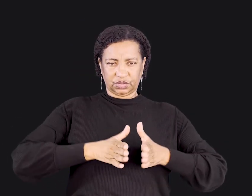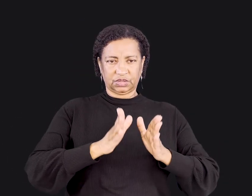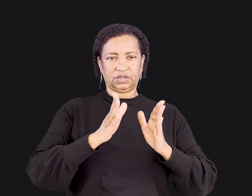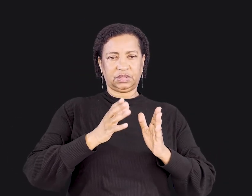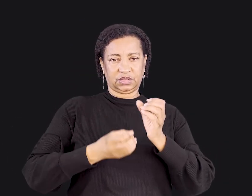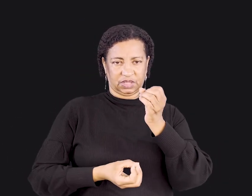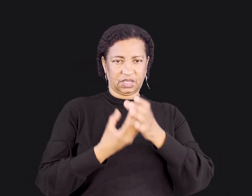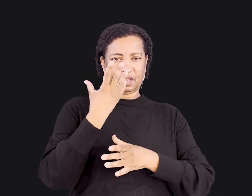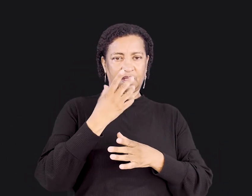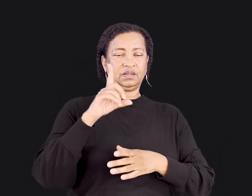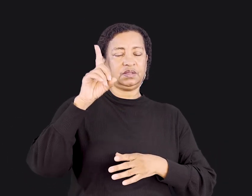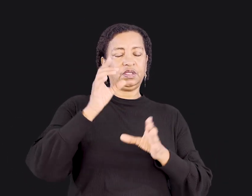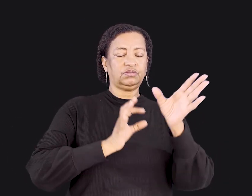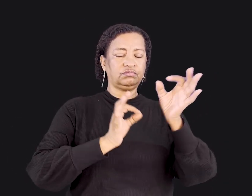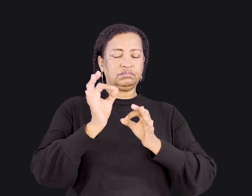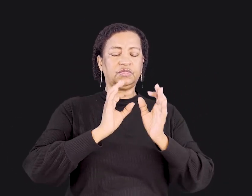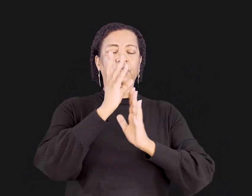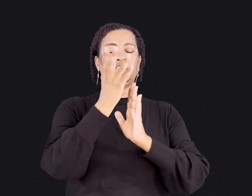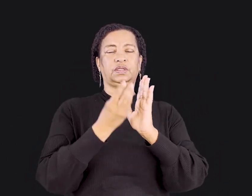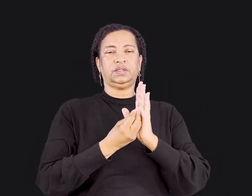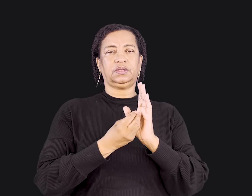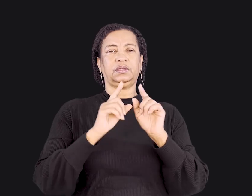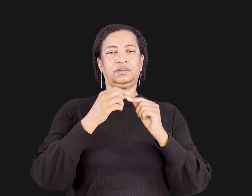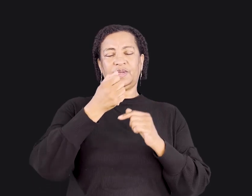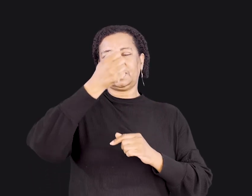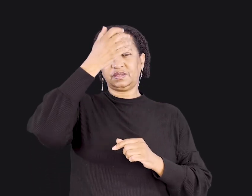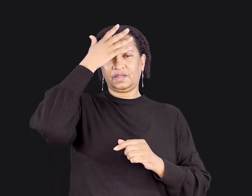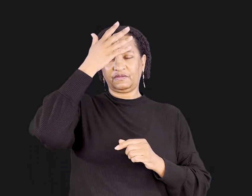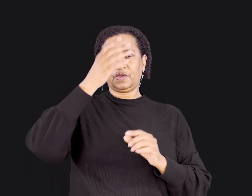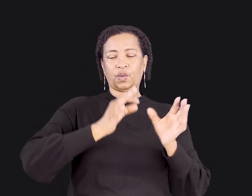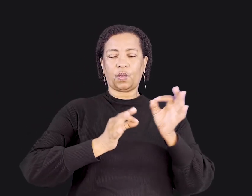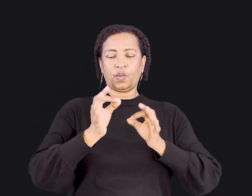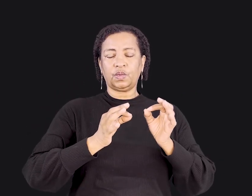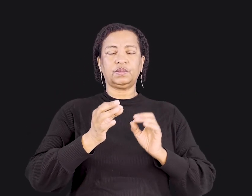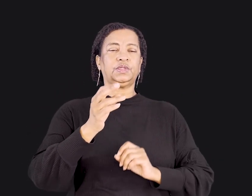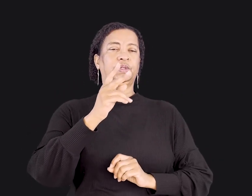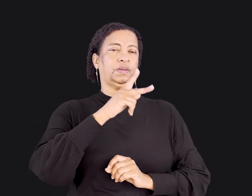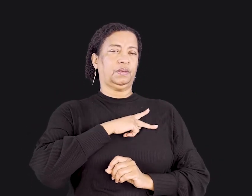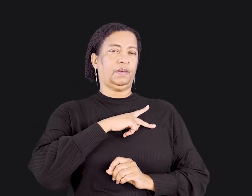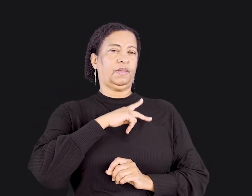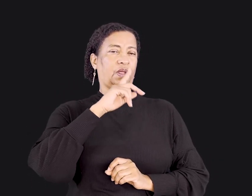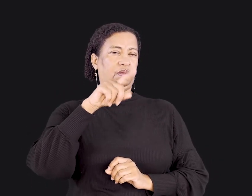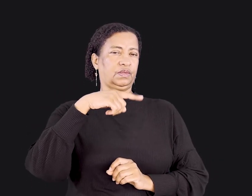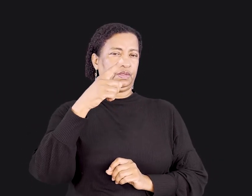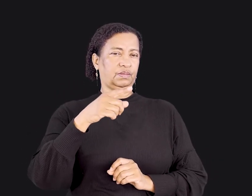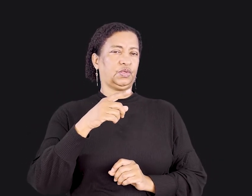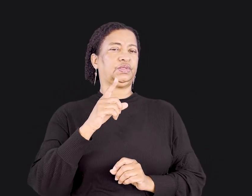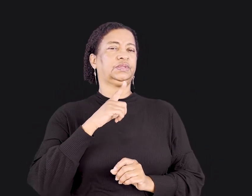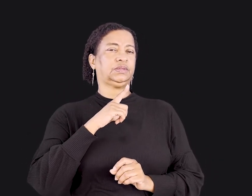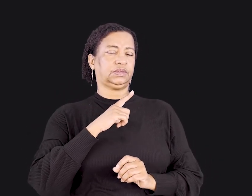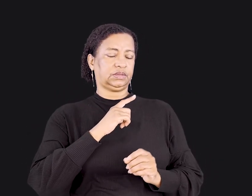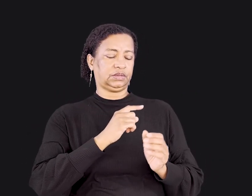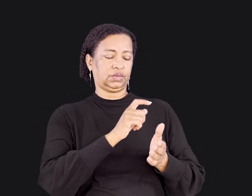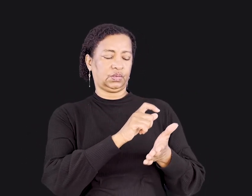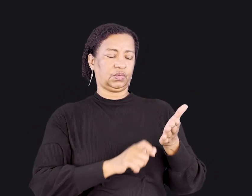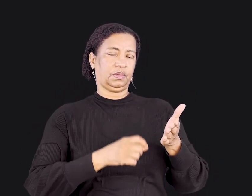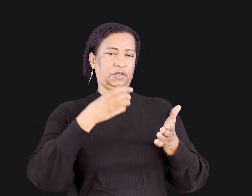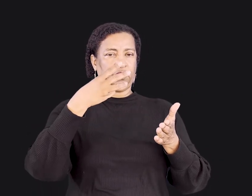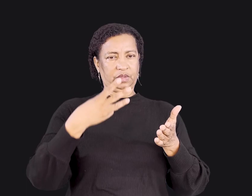tinha planejado a igreja, mas só revelou seus planos para Paulo, e esta revelação encontra-se no capítulo 3. Nos